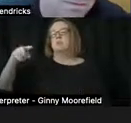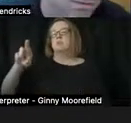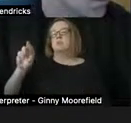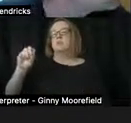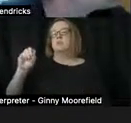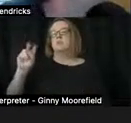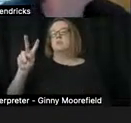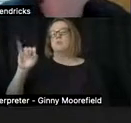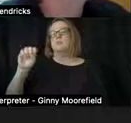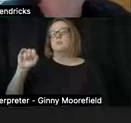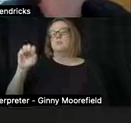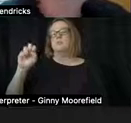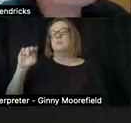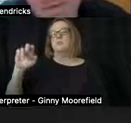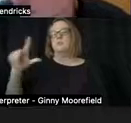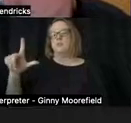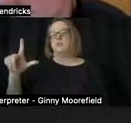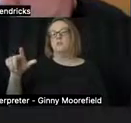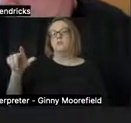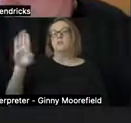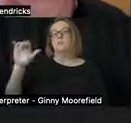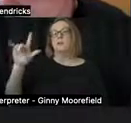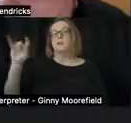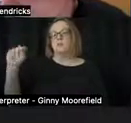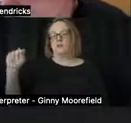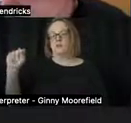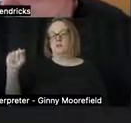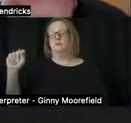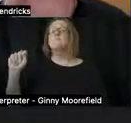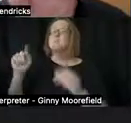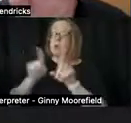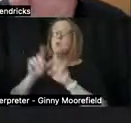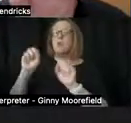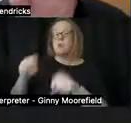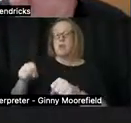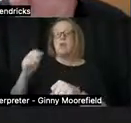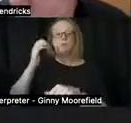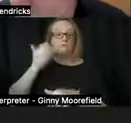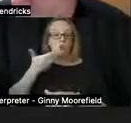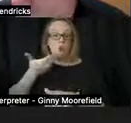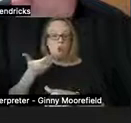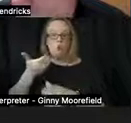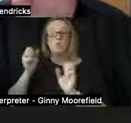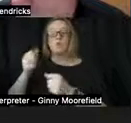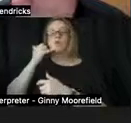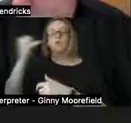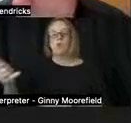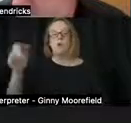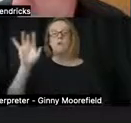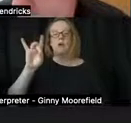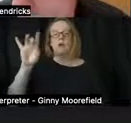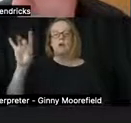lo que es un voto temporal un voto provisional eso es otra opción y aquí Cuando vean como ven en la imagen aquí pues pueden